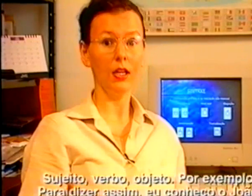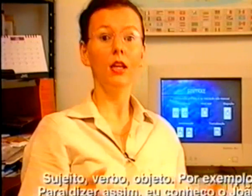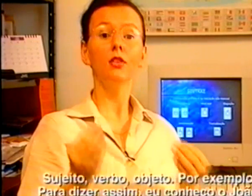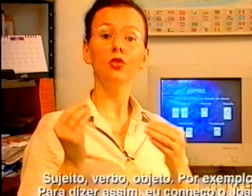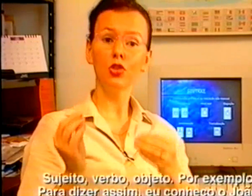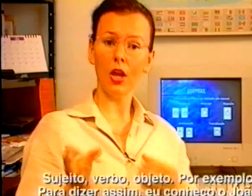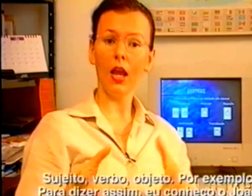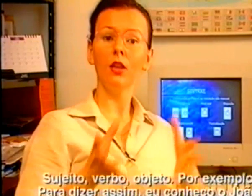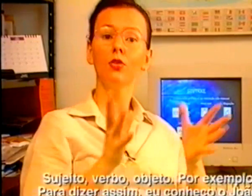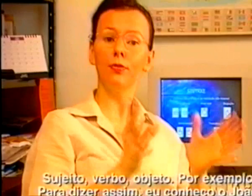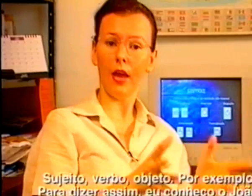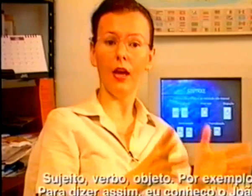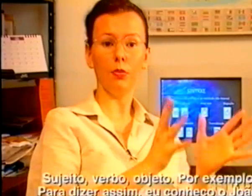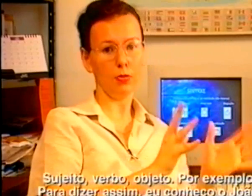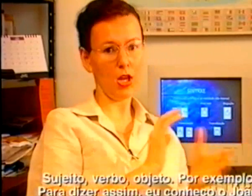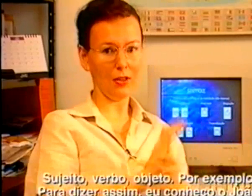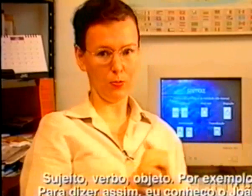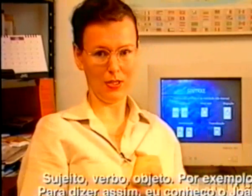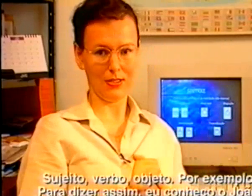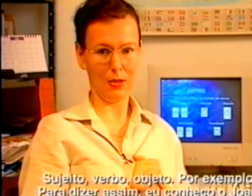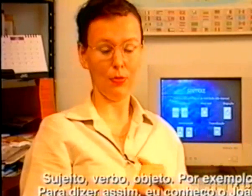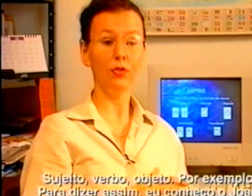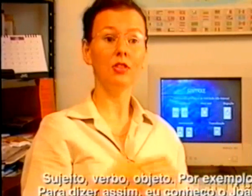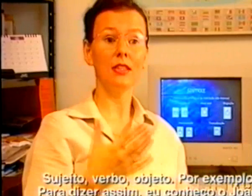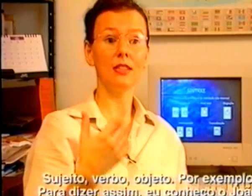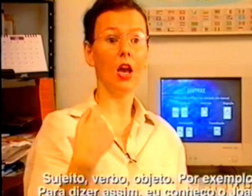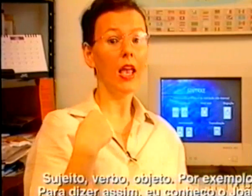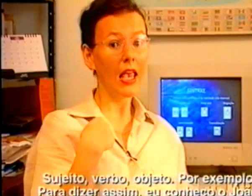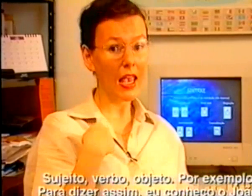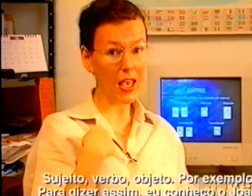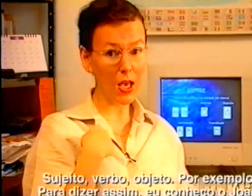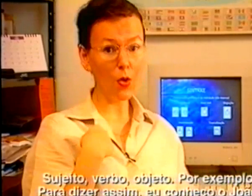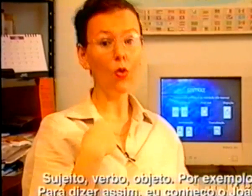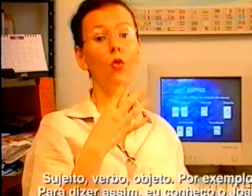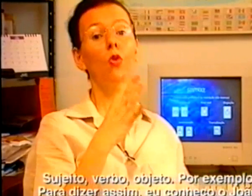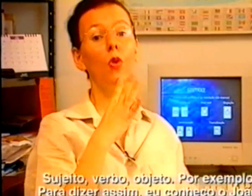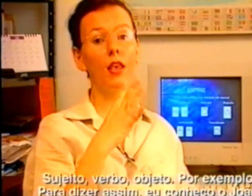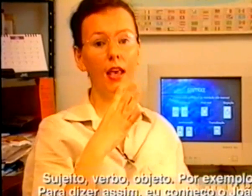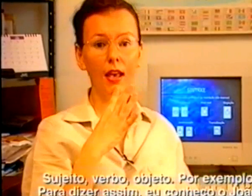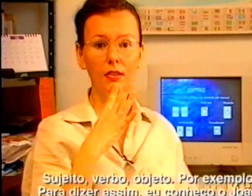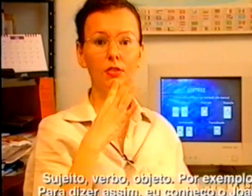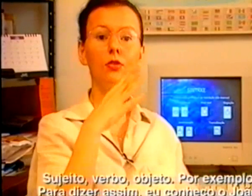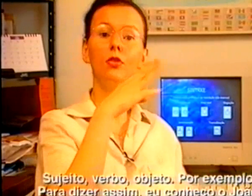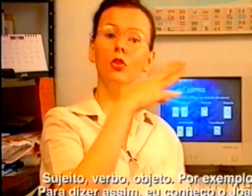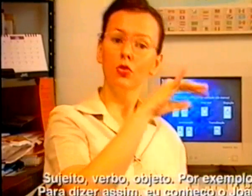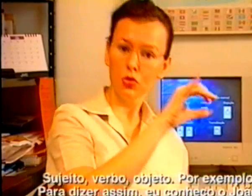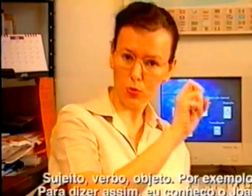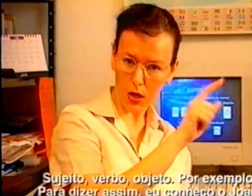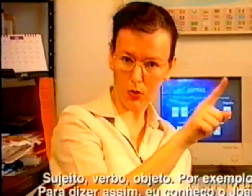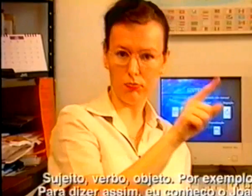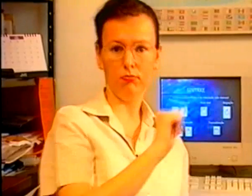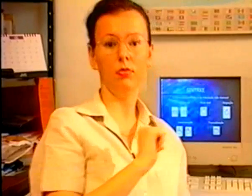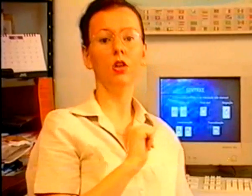estrutura. Sujeito, verbo, objeto, por exemplo. Eu vou dizer assim, ó, eu conheço o João.